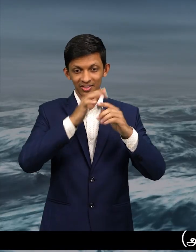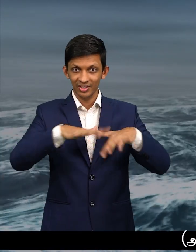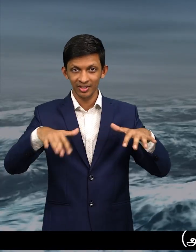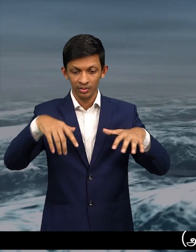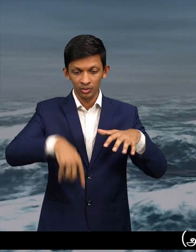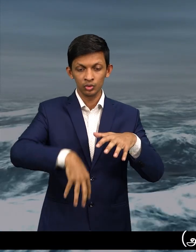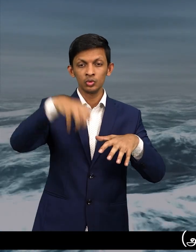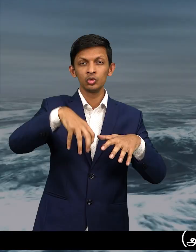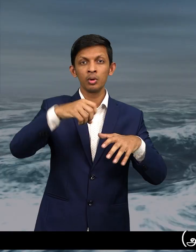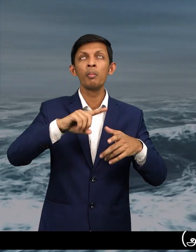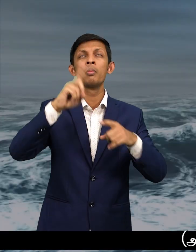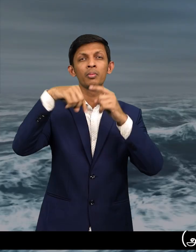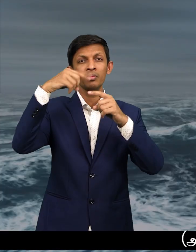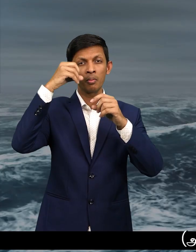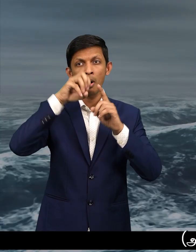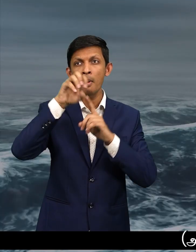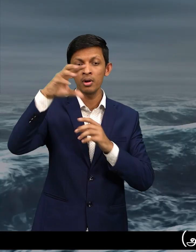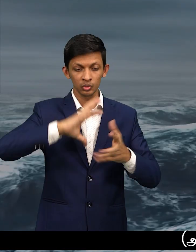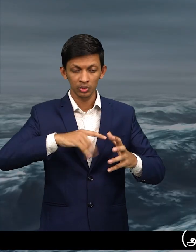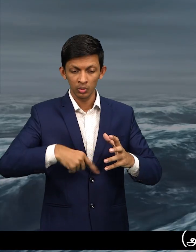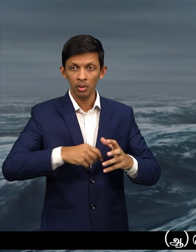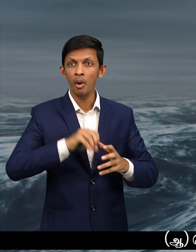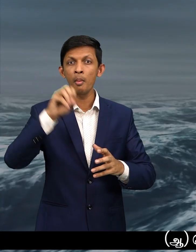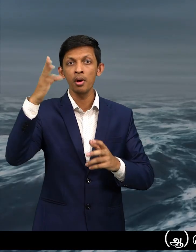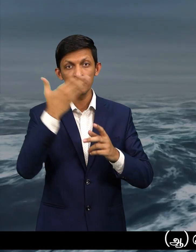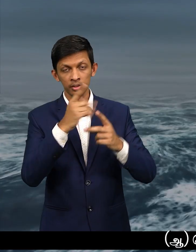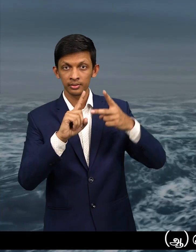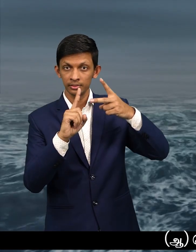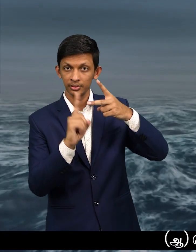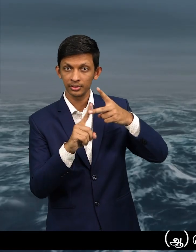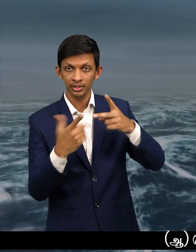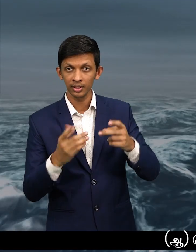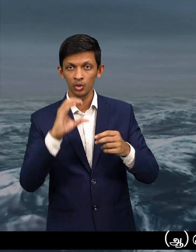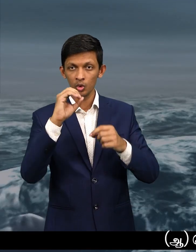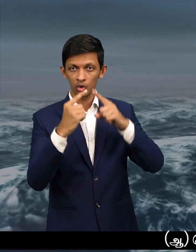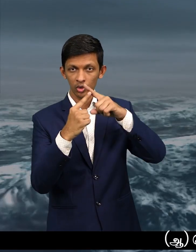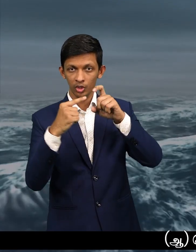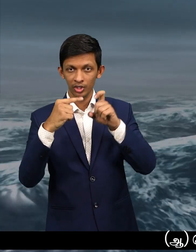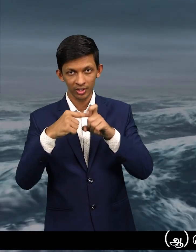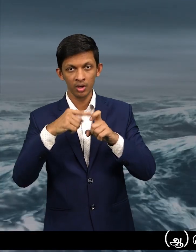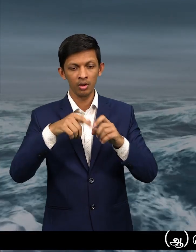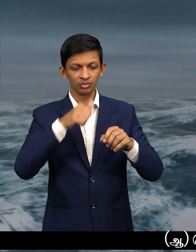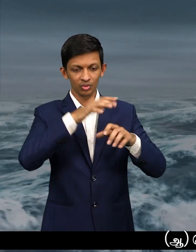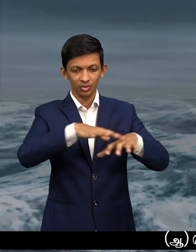அ. அலையாற்றல் மற்றும் ஆ. பெருங்கடல் வெப்ப ஆற்றல்.